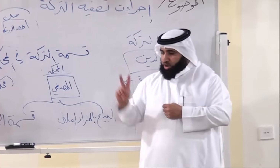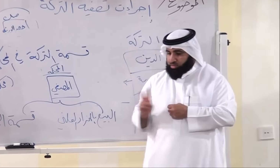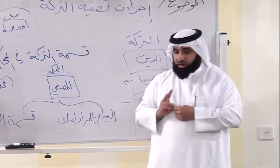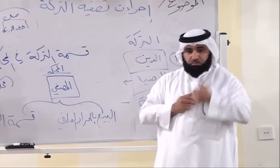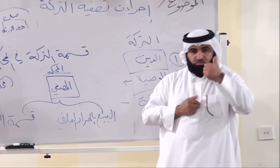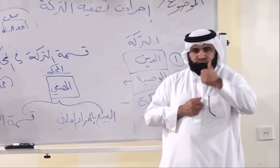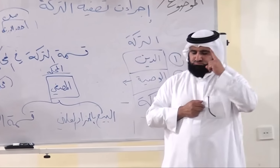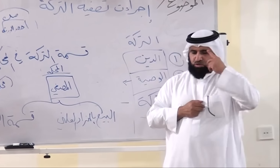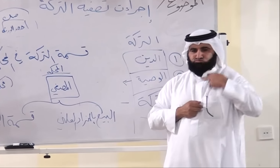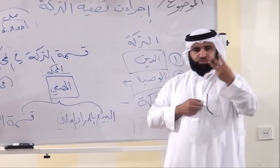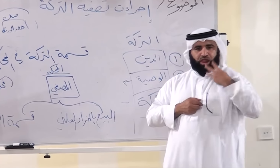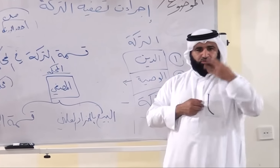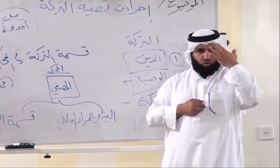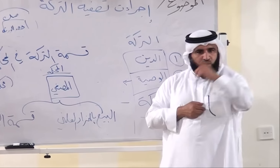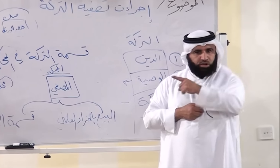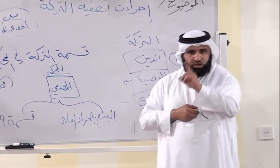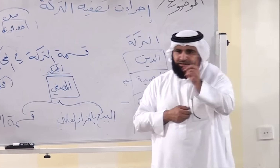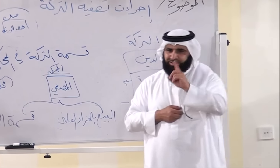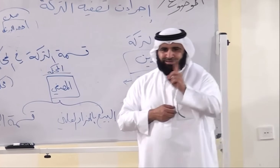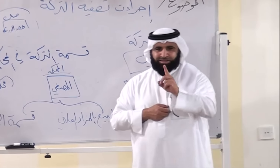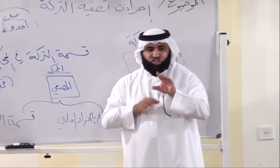مثلا 10 لاند كروزرات مستعملة